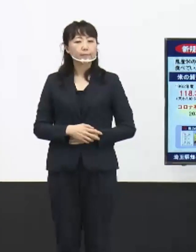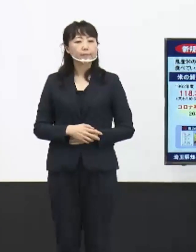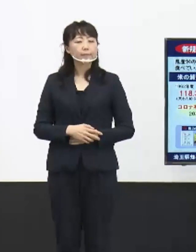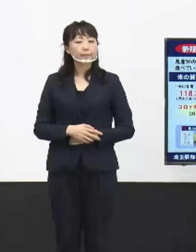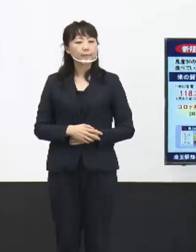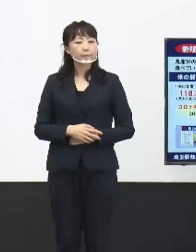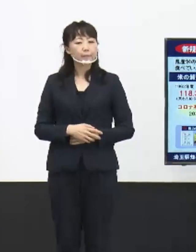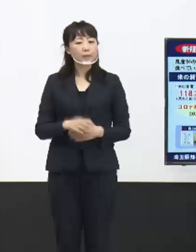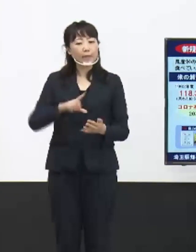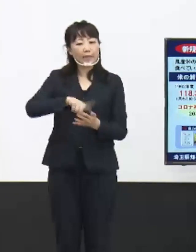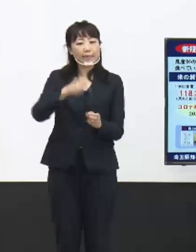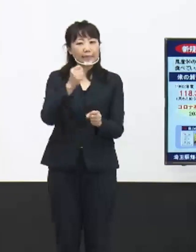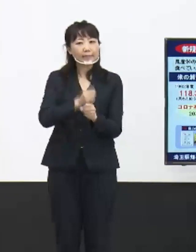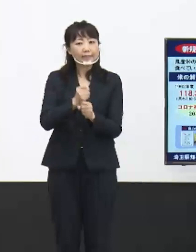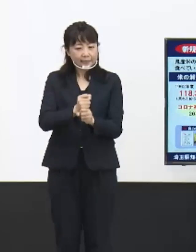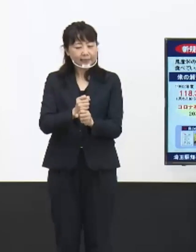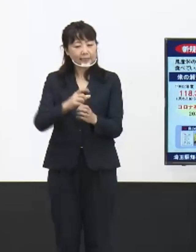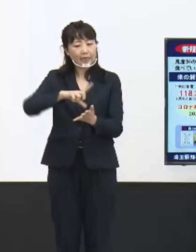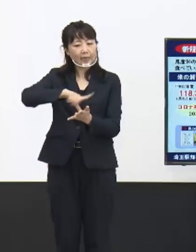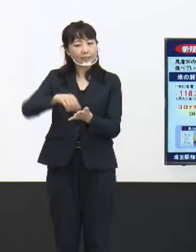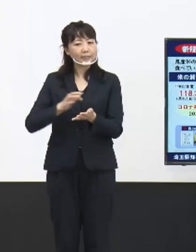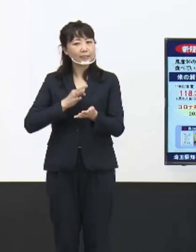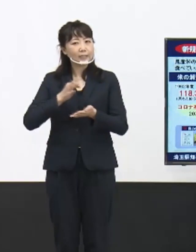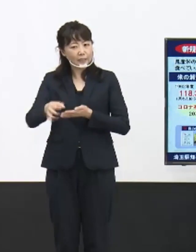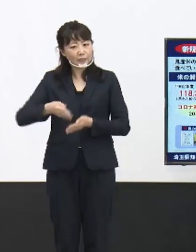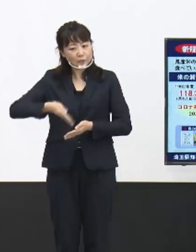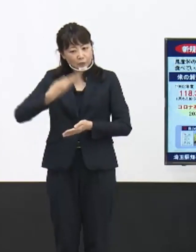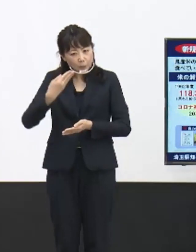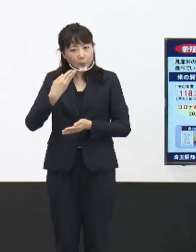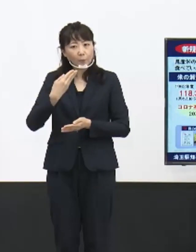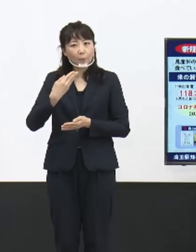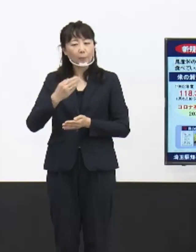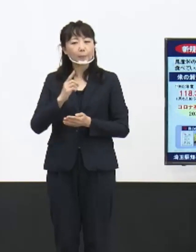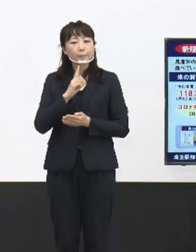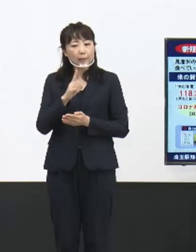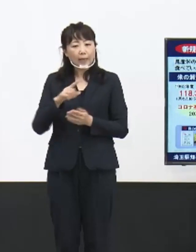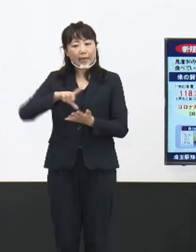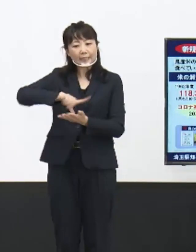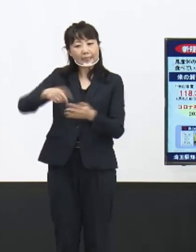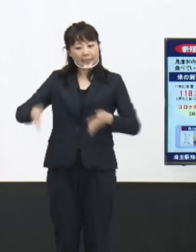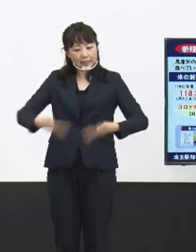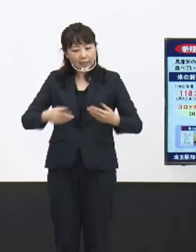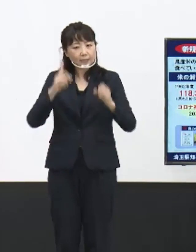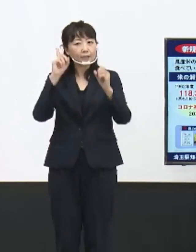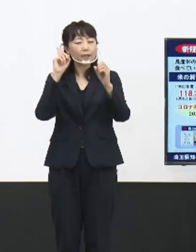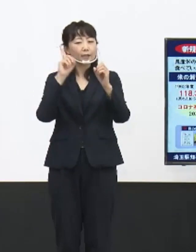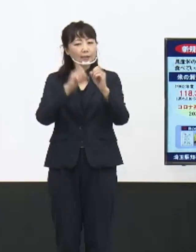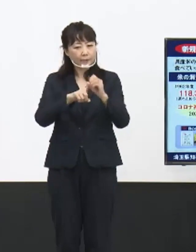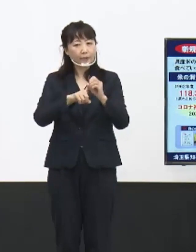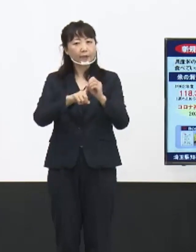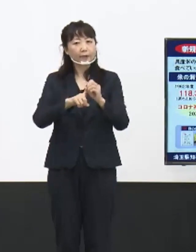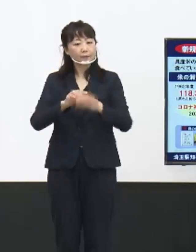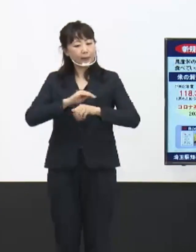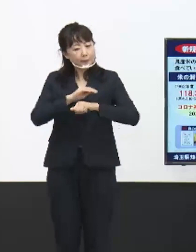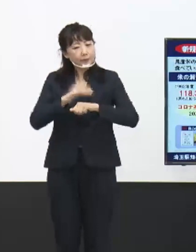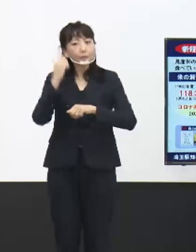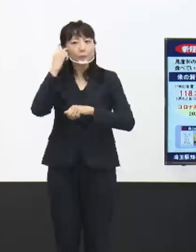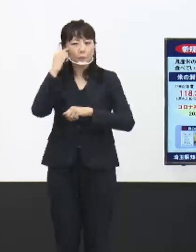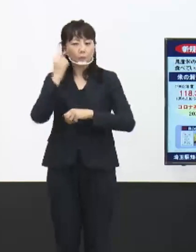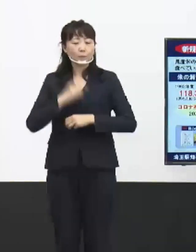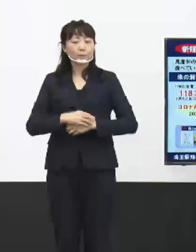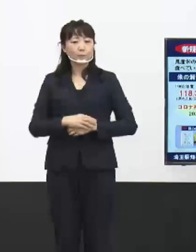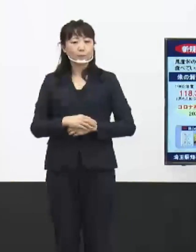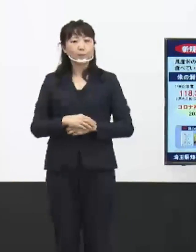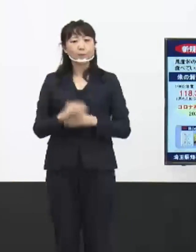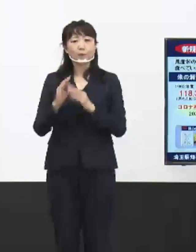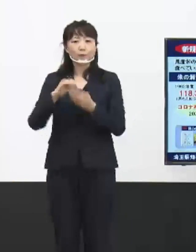地産地消の取り組みというのは地域活性化のために大事な取り組みだと思います。それで県